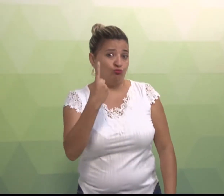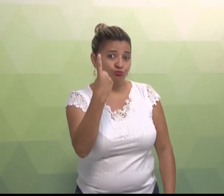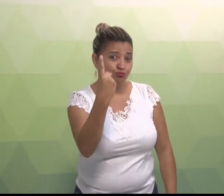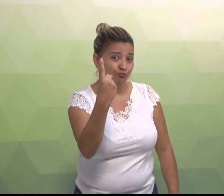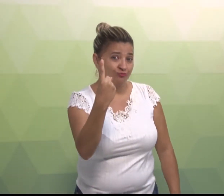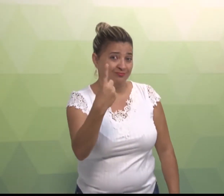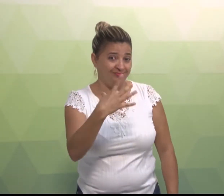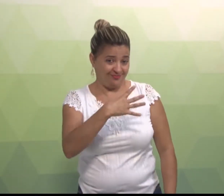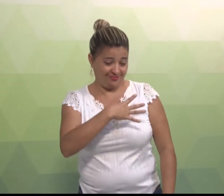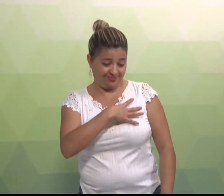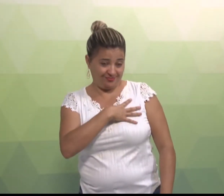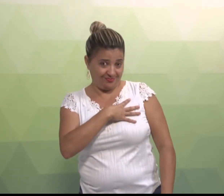Tenho um filho.